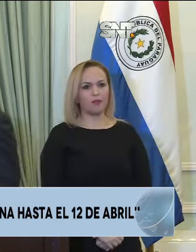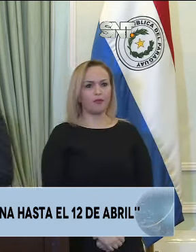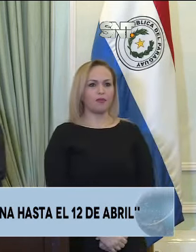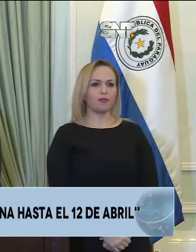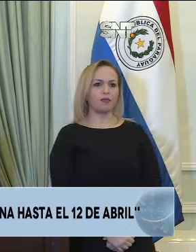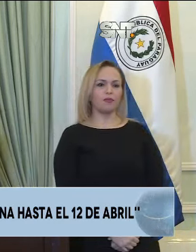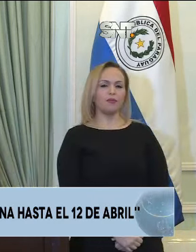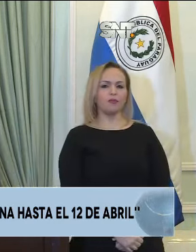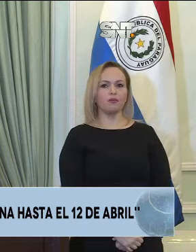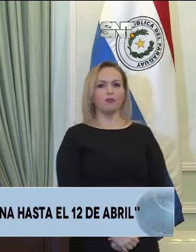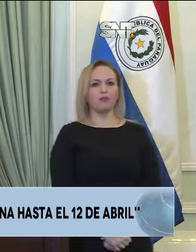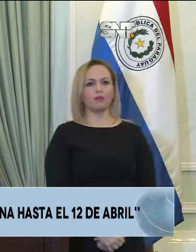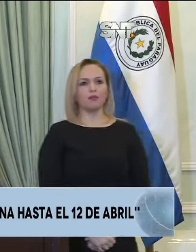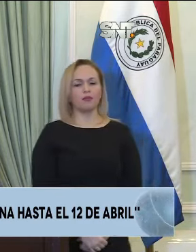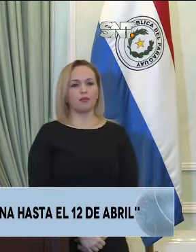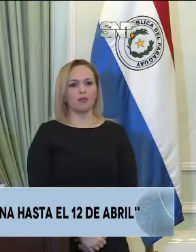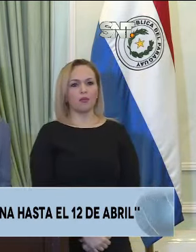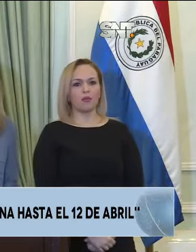Gracias. Gracias.